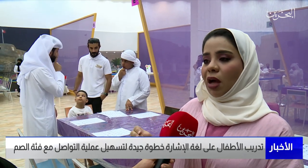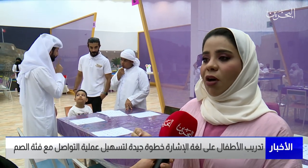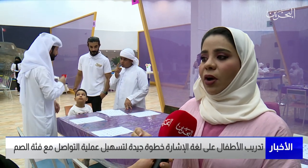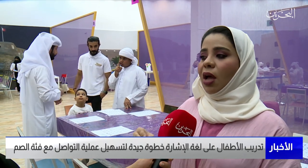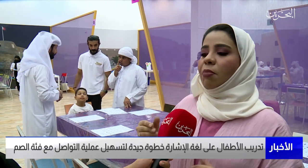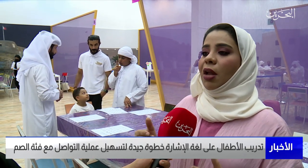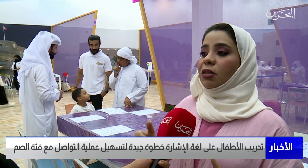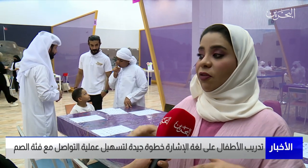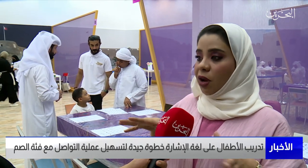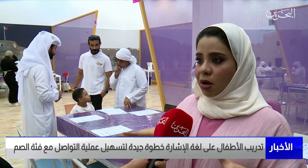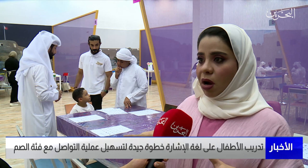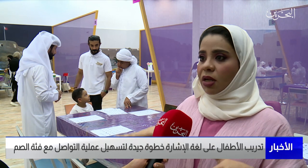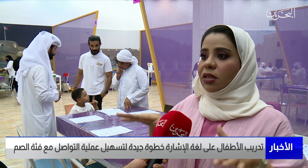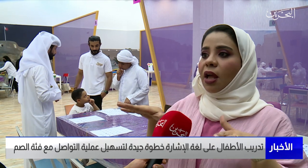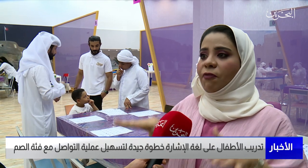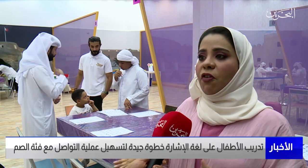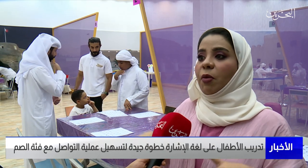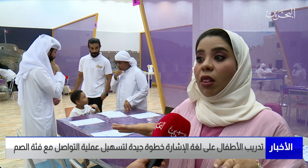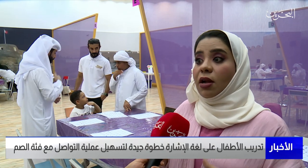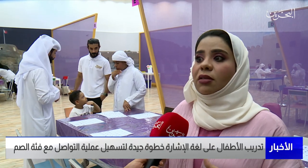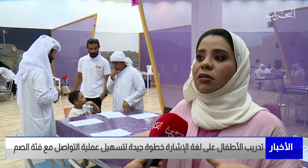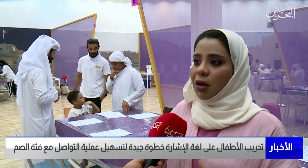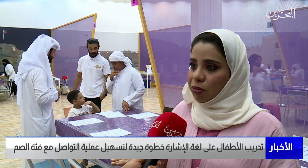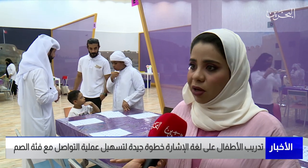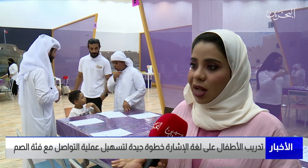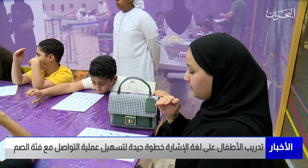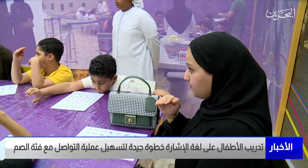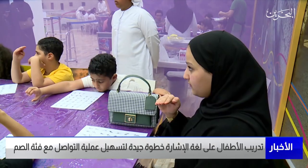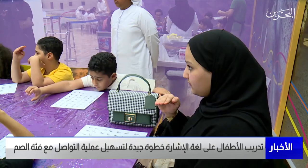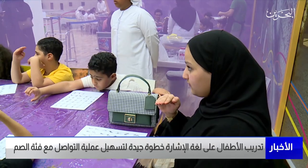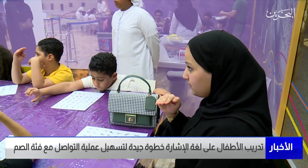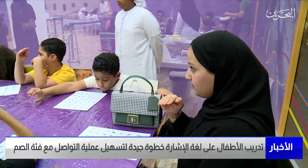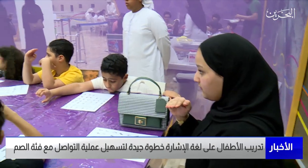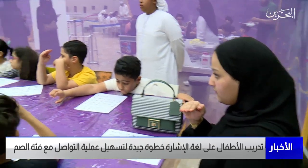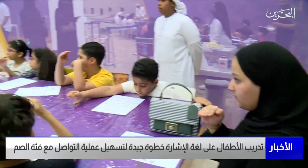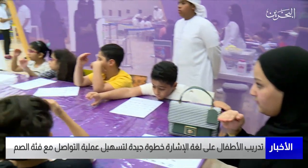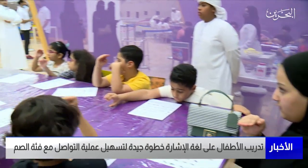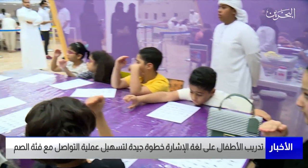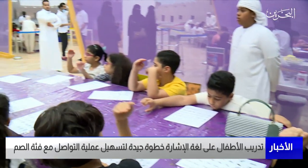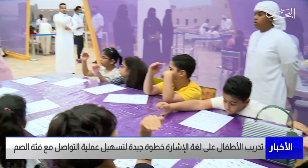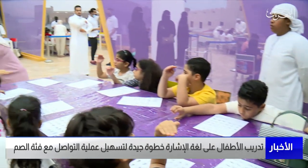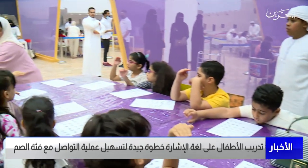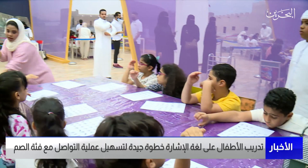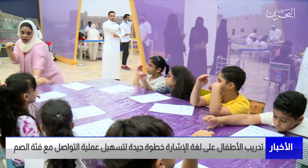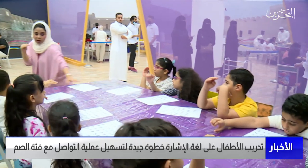الثقافة معناته في المدارس نخفف من ظاهرة التنمر. لغة بسيطة تعتمد على